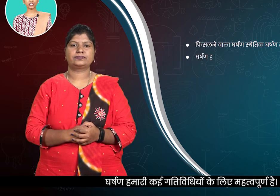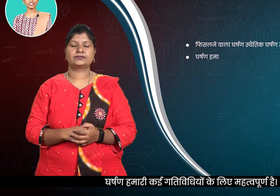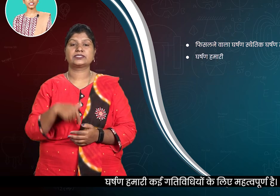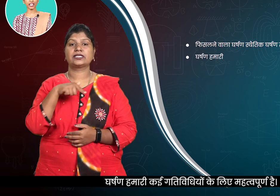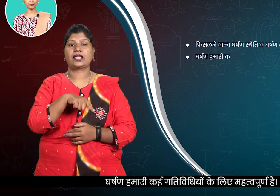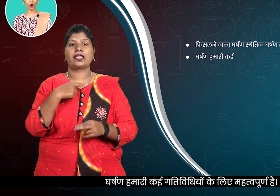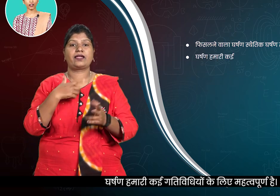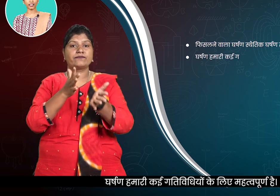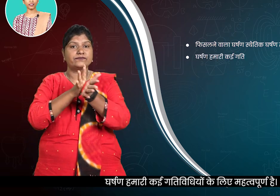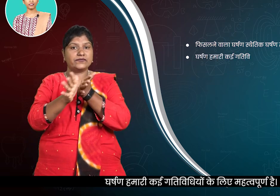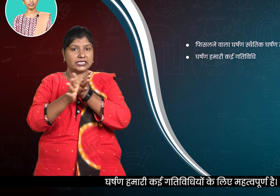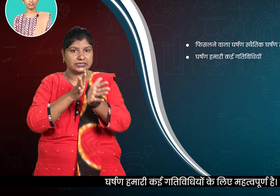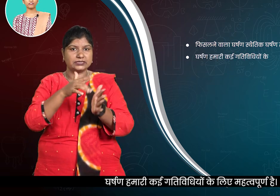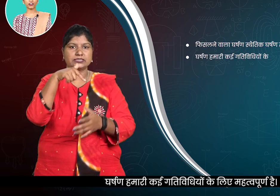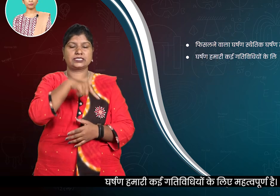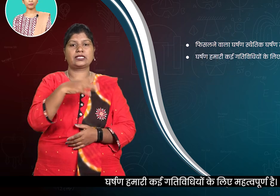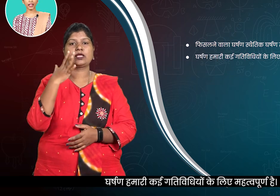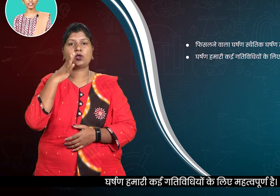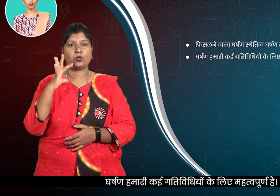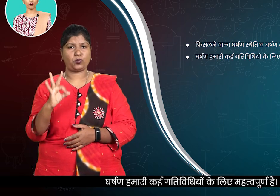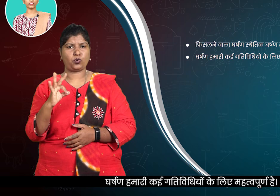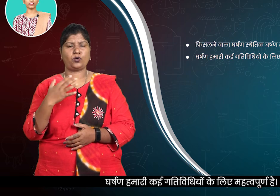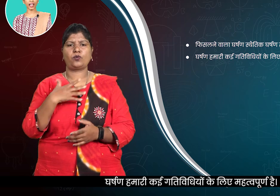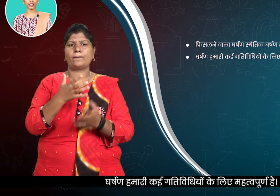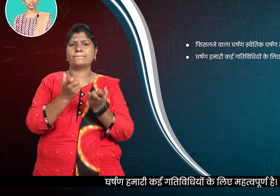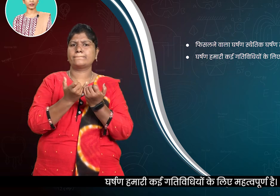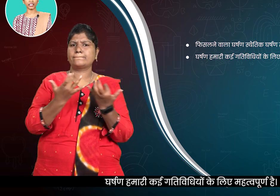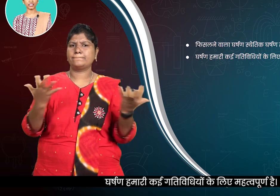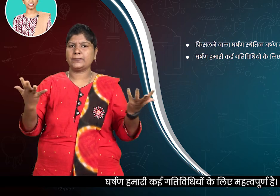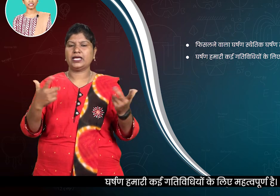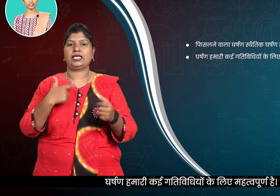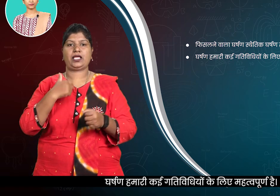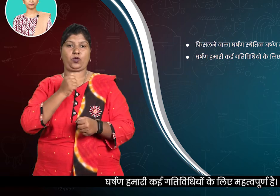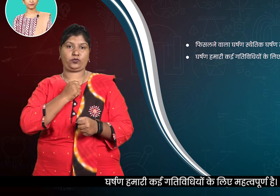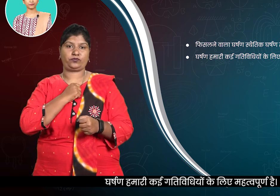घर्षन हमारी कई कतिवीधियों के लिए महत्वपूर्ण है